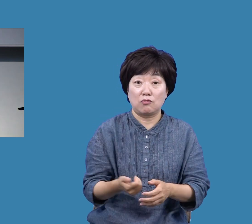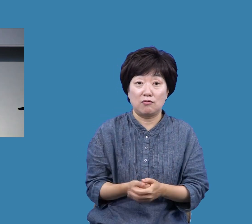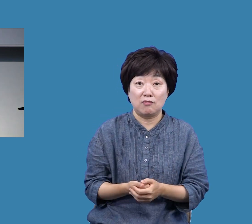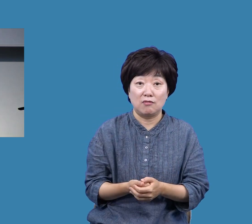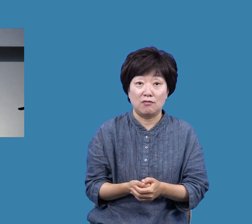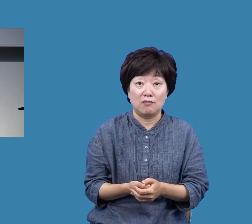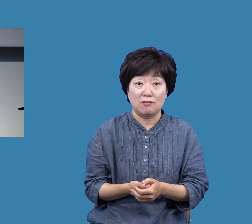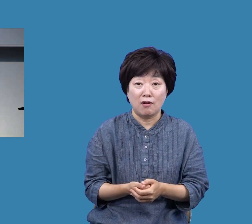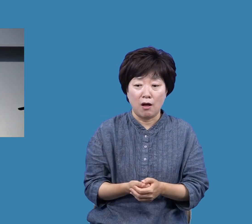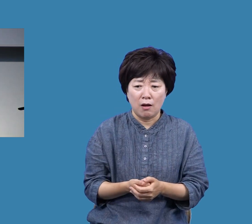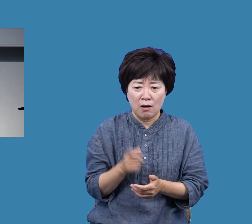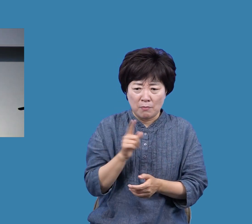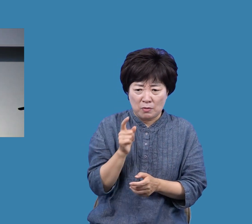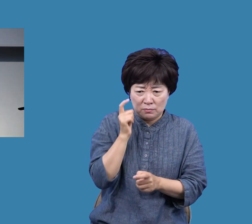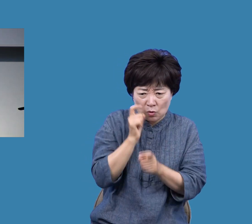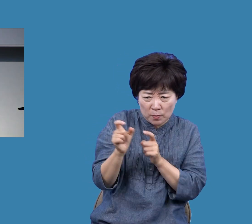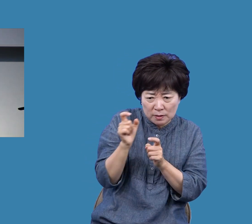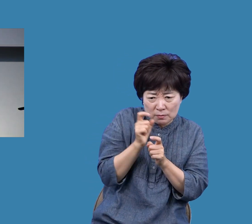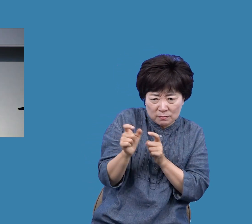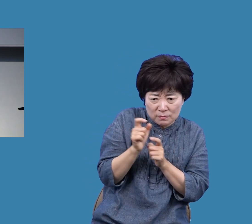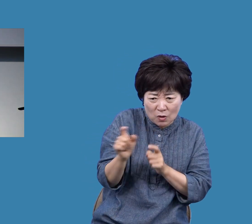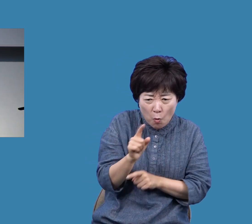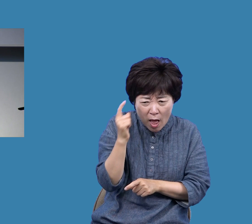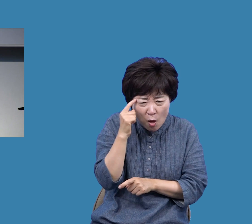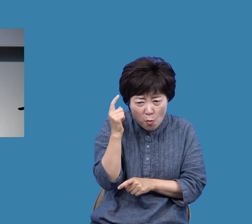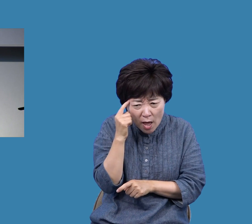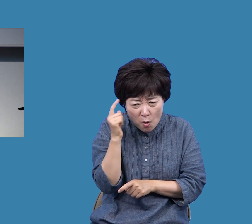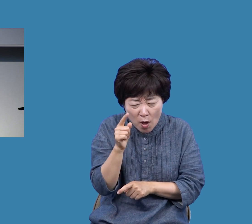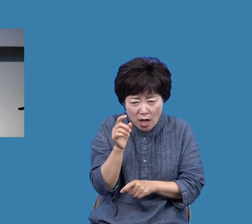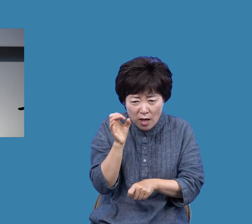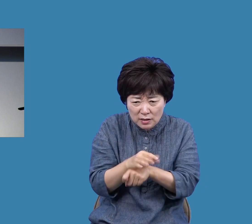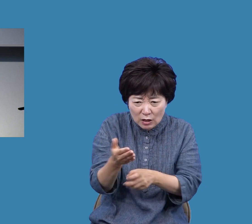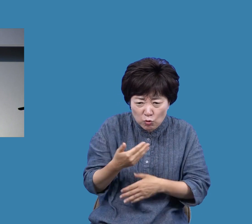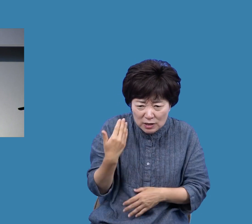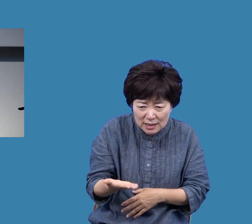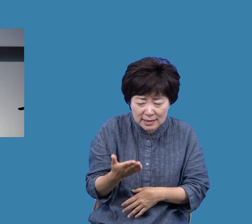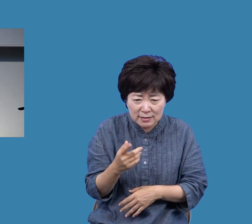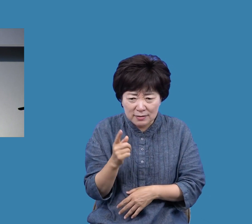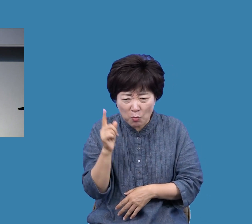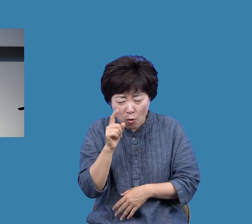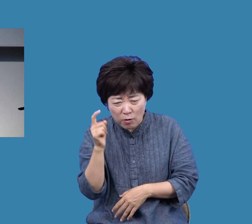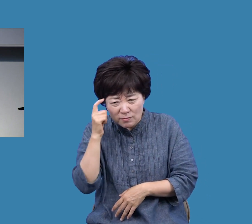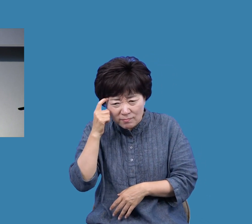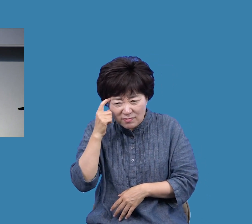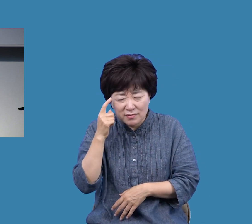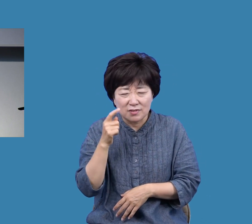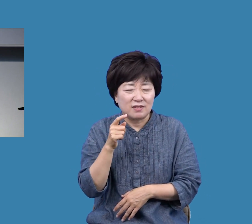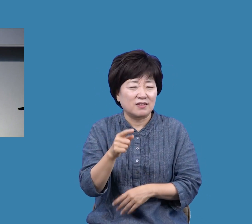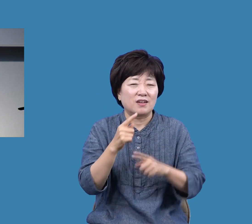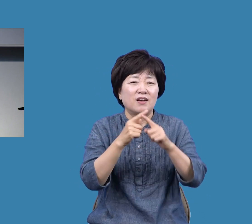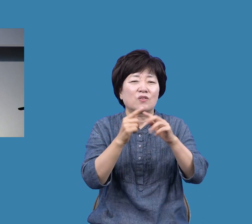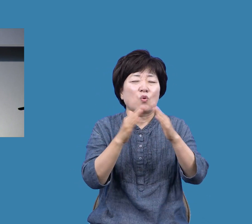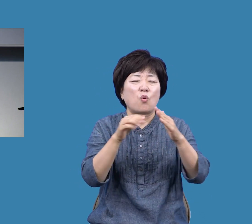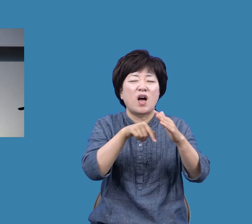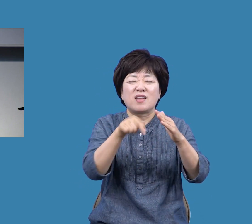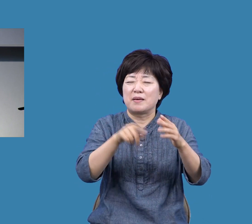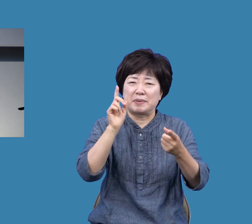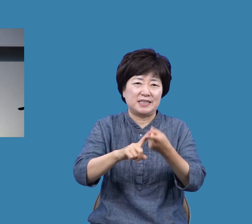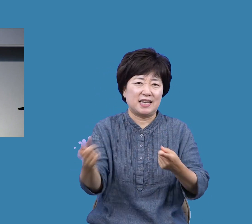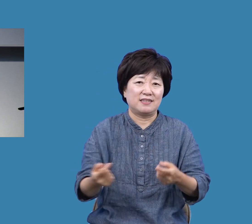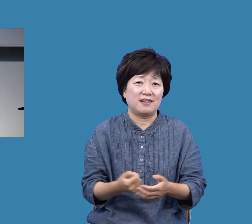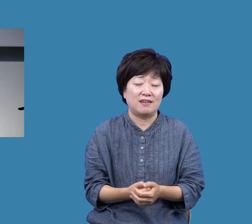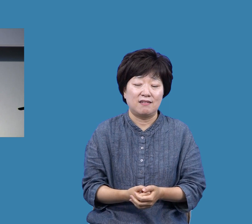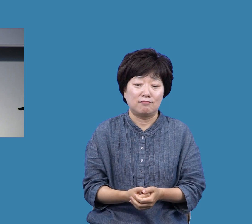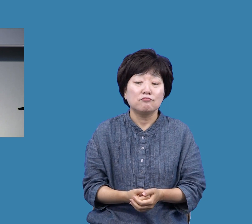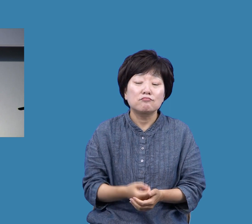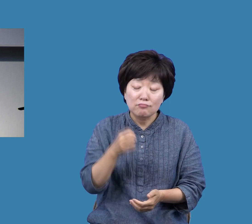그러면요 이렇게 고민이 되면 안 돼요. 왜 샀지? 이런 생각이 돌아가면 이제 이게 교회 안에 누룩이 들어와 있는 거예요. 이게 그냥 내가